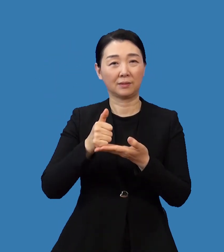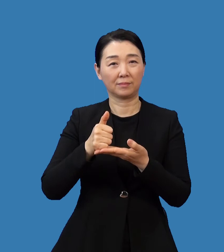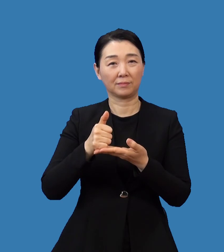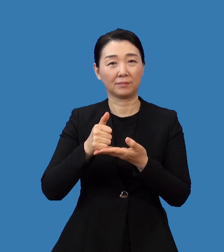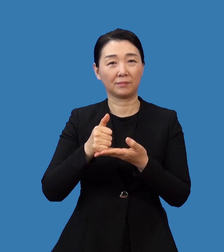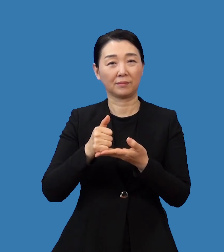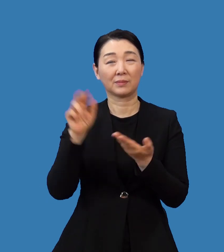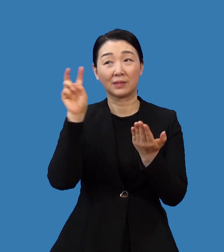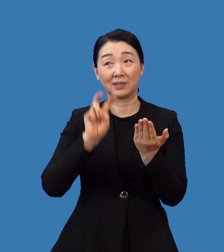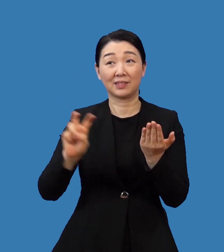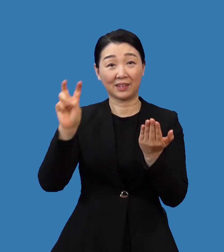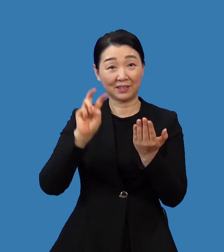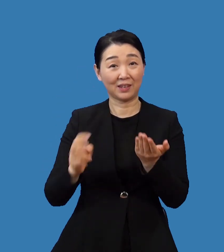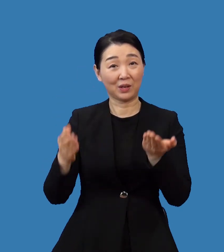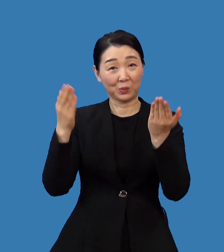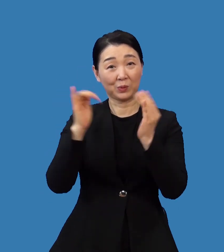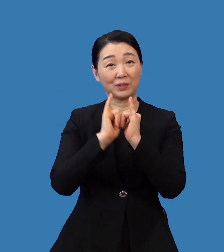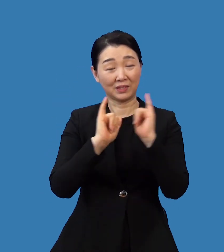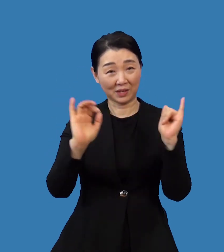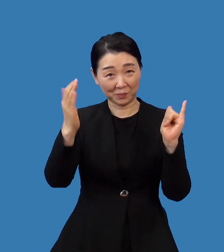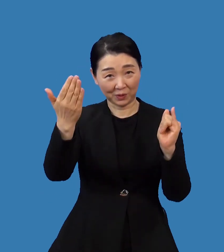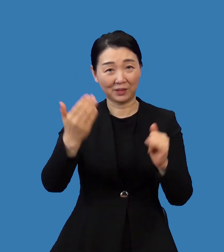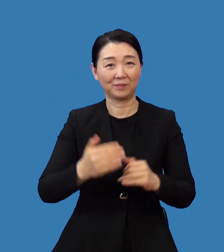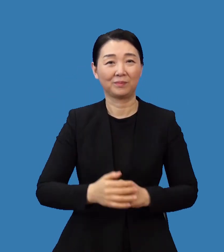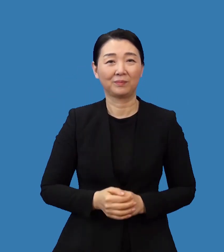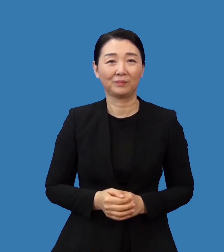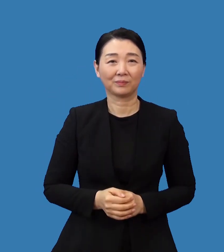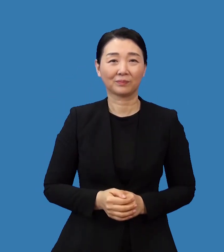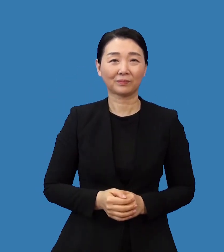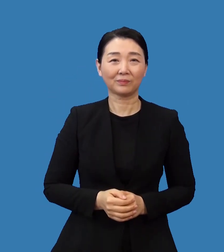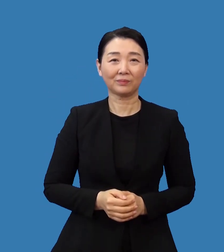하나님을 찬양하는 사람이 되었다는 것입니다.